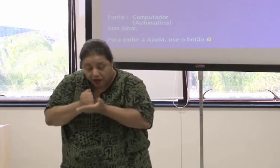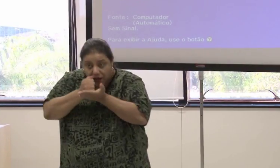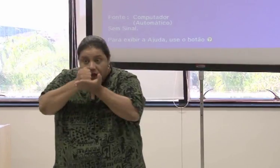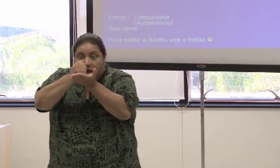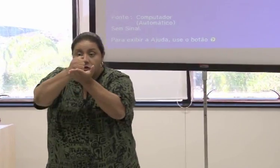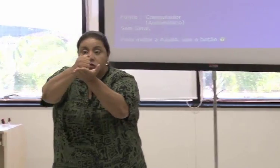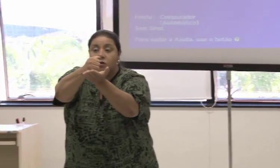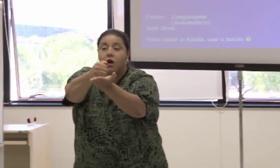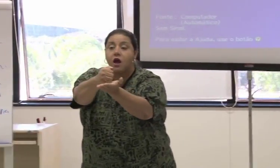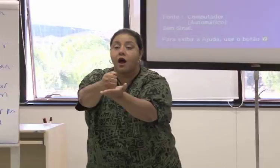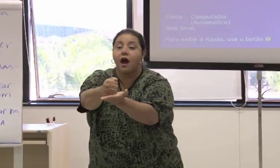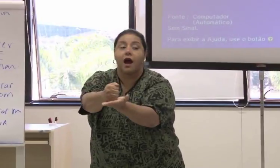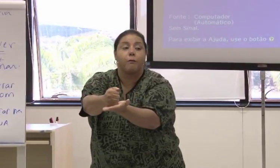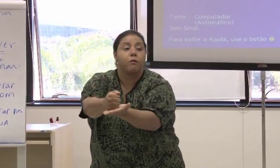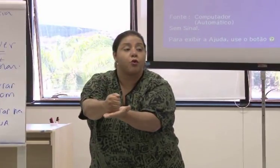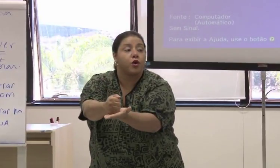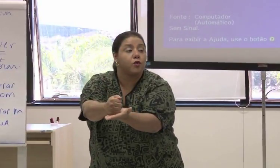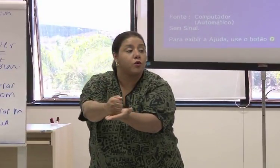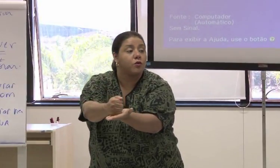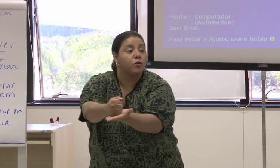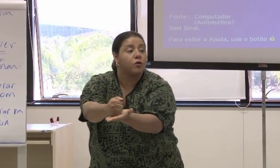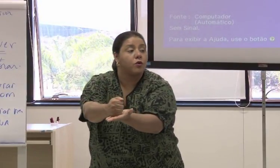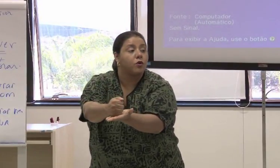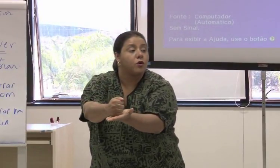Que isso? Apoio.